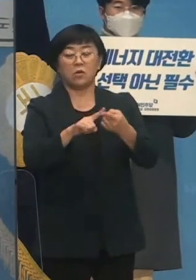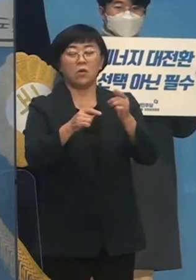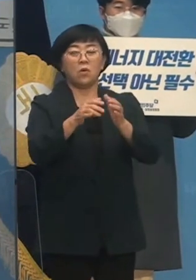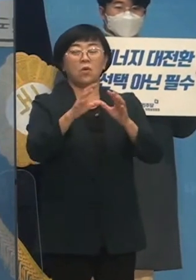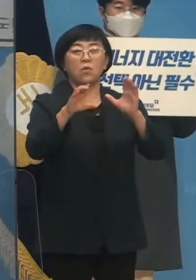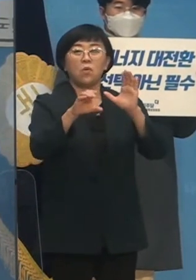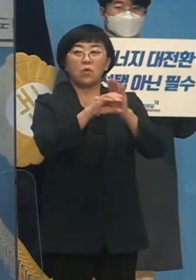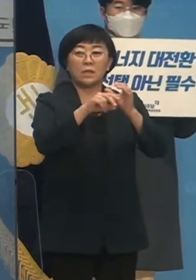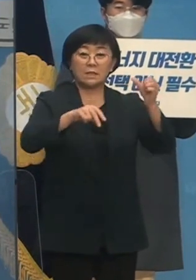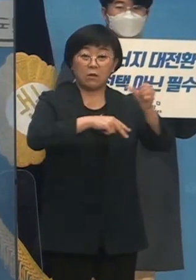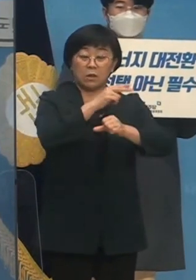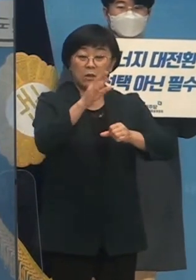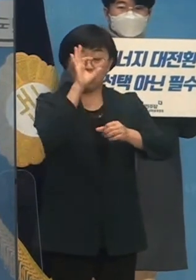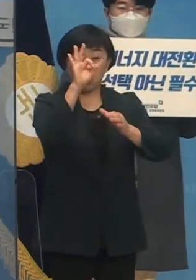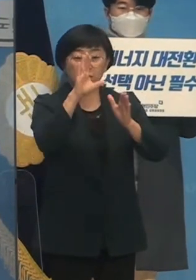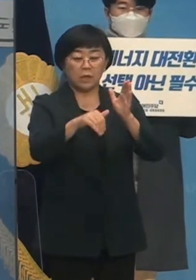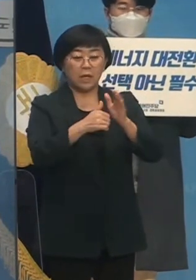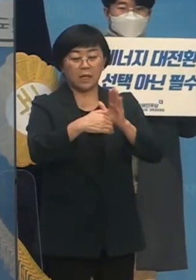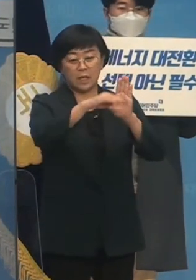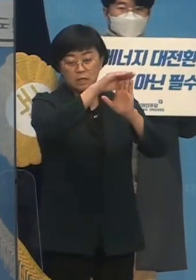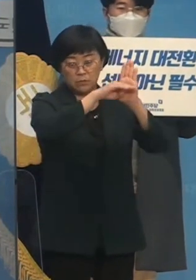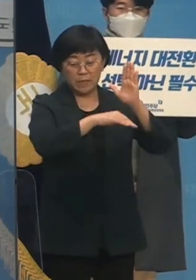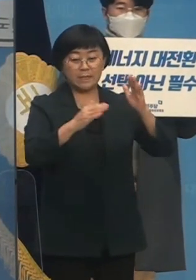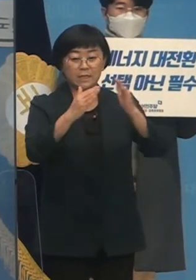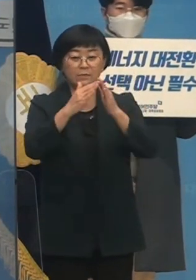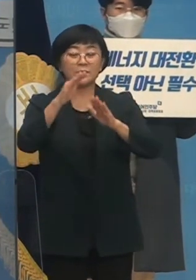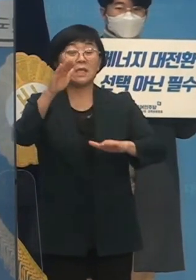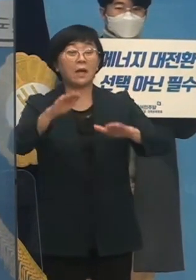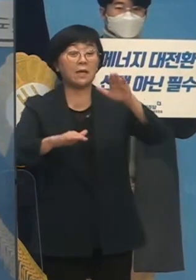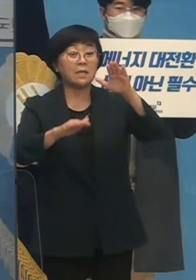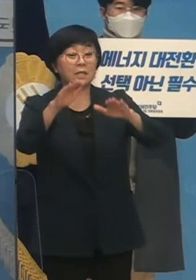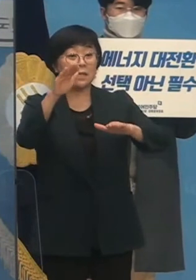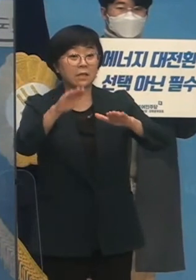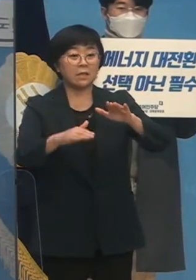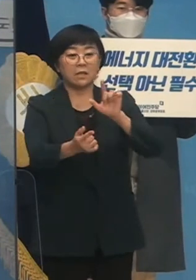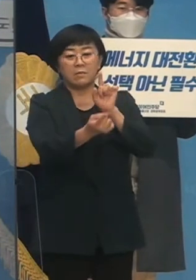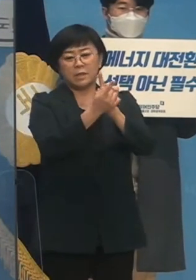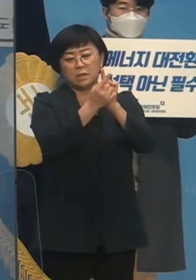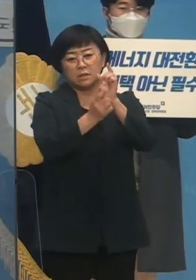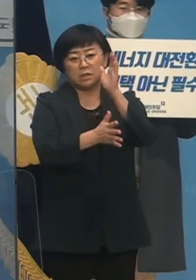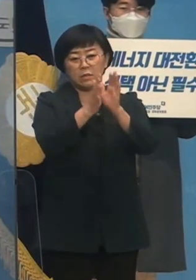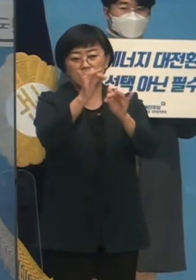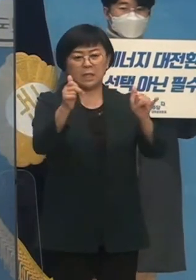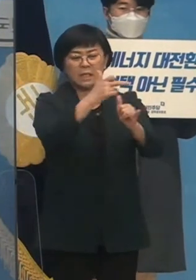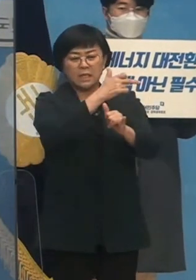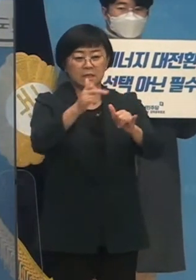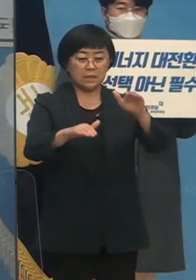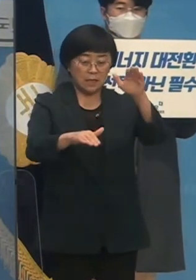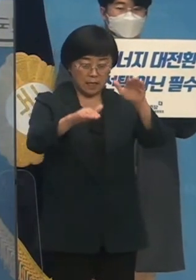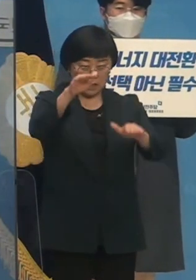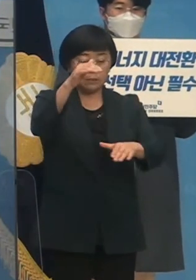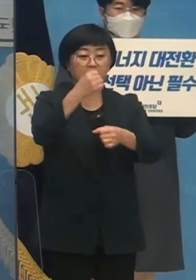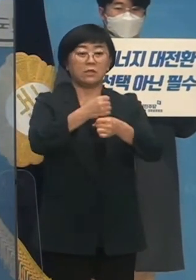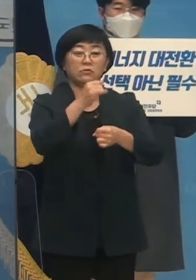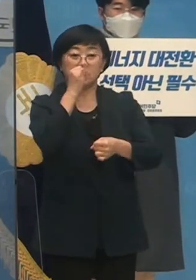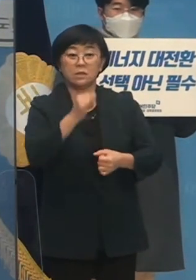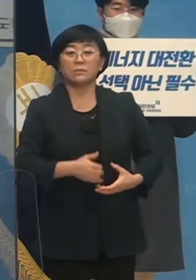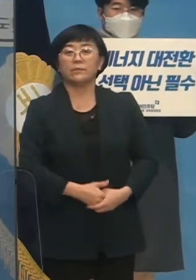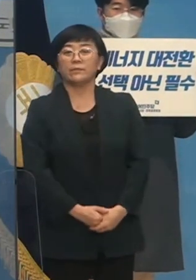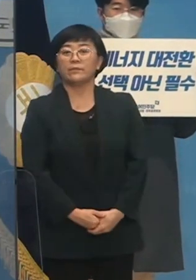코로나 사례를 보아도 계층별 주거 환경 차이는 그것을 겪는 시민들 사이에 큰 격차를 만들어내고